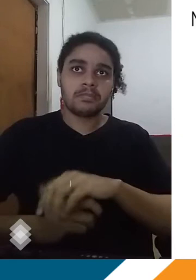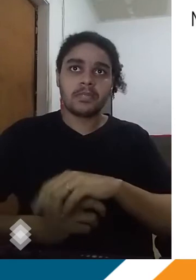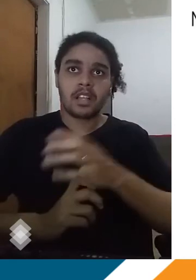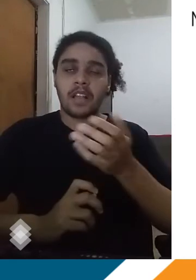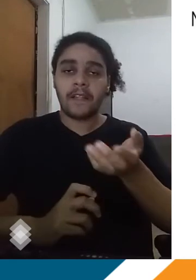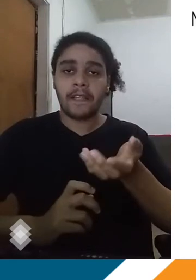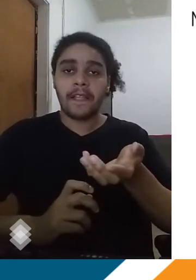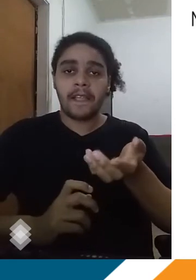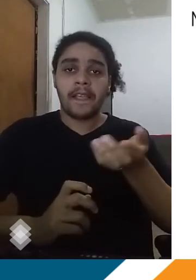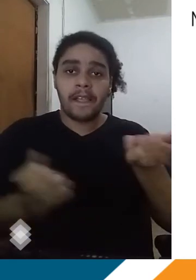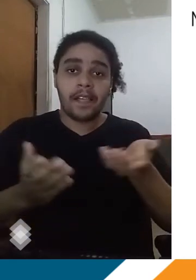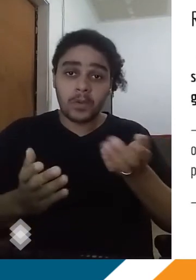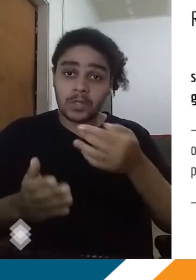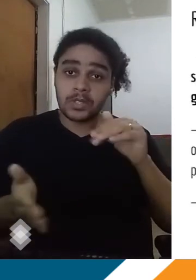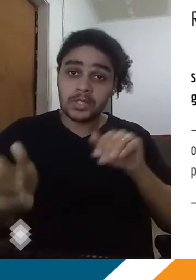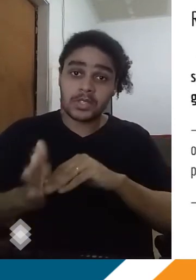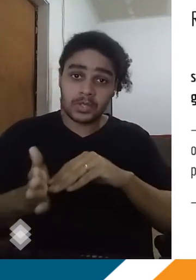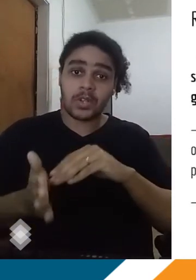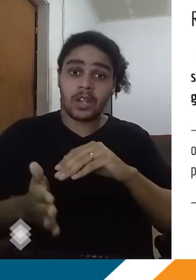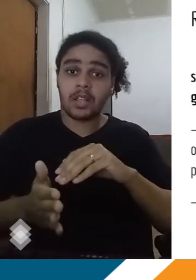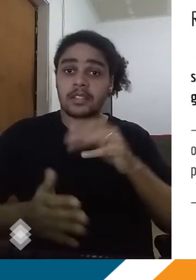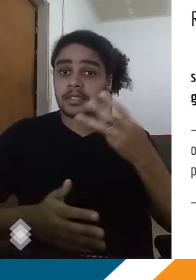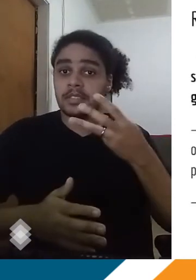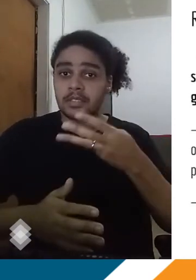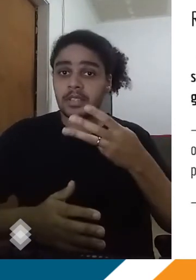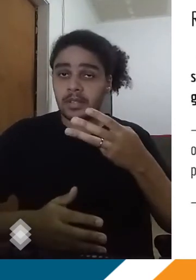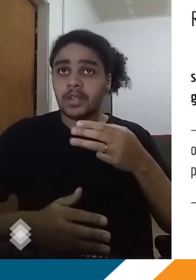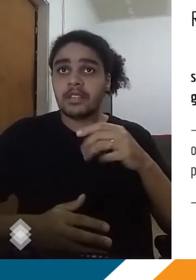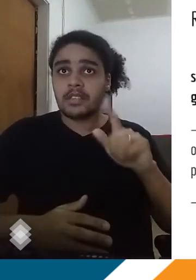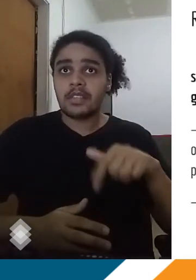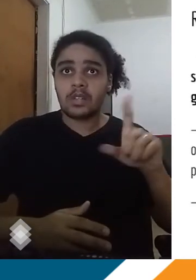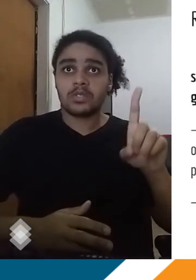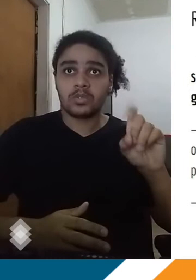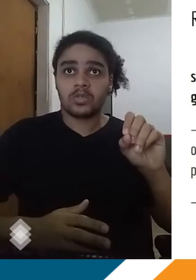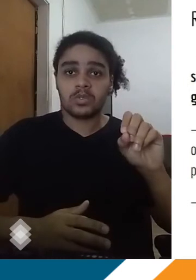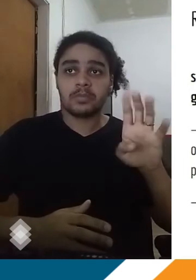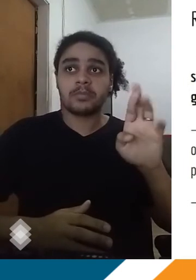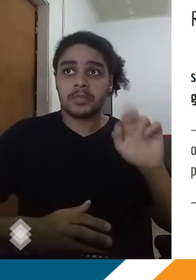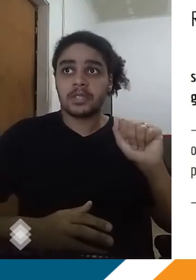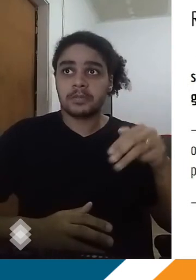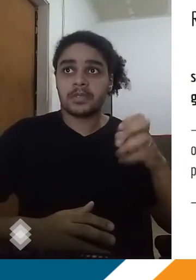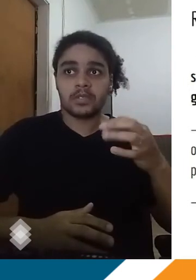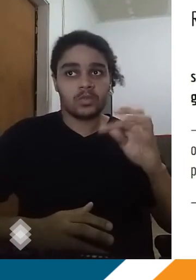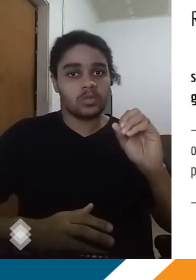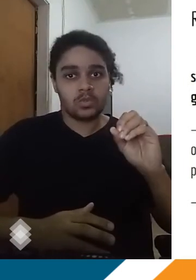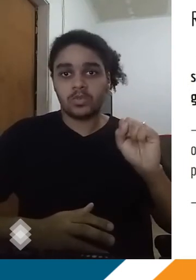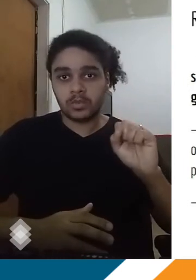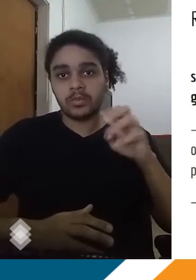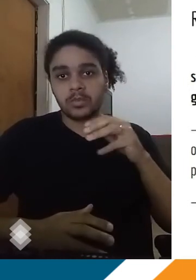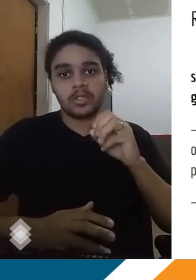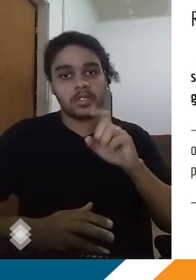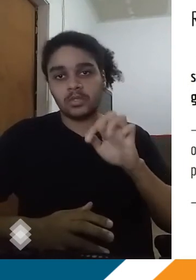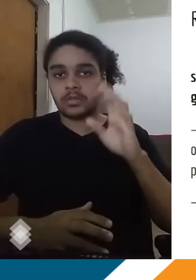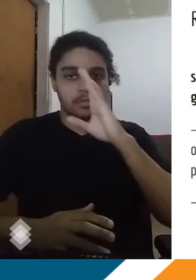a do Paraná, entre outras. E a gente chega na terceira morfoestrutura, que são os dobramentos modernos. No